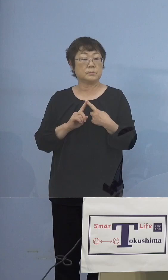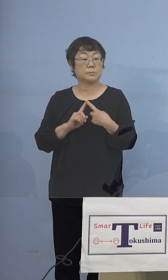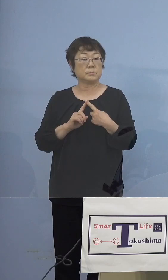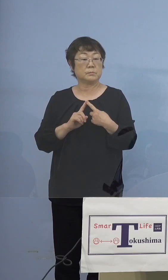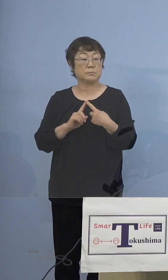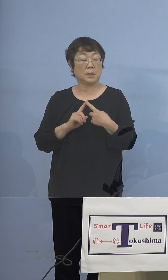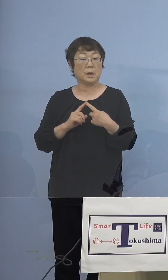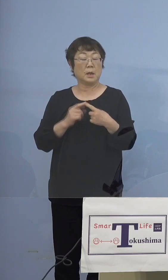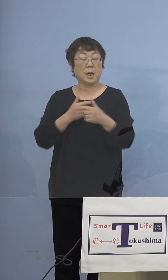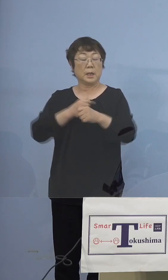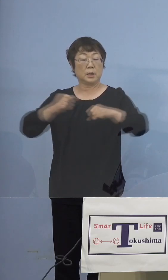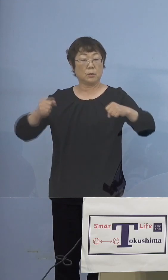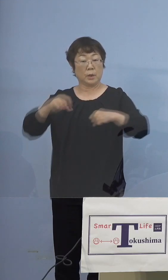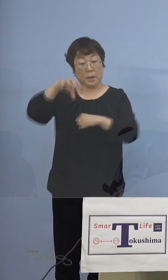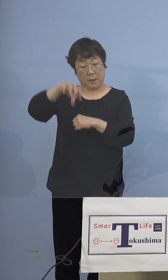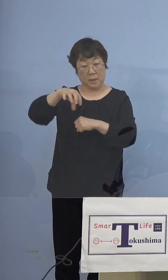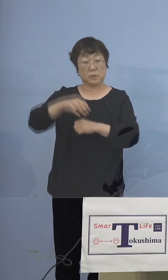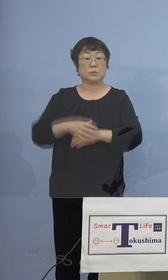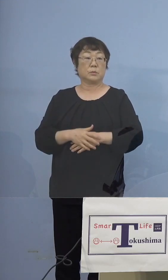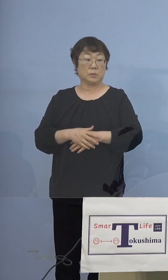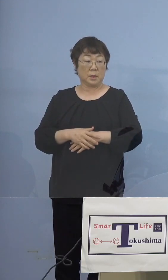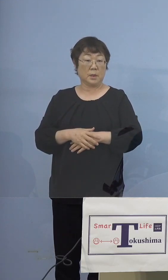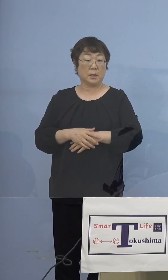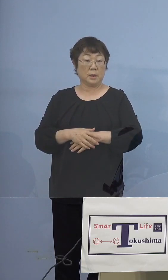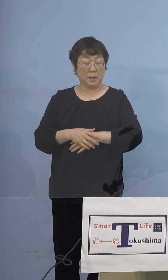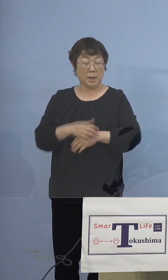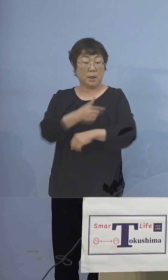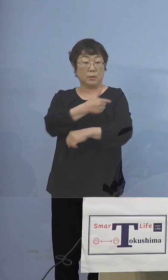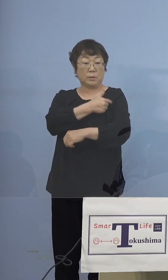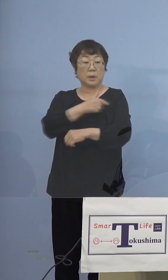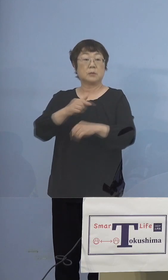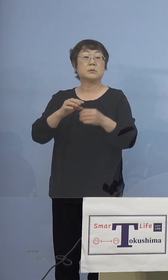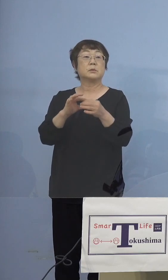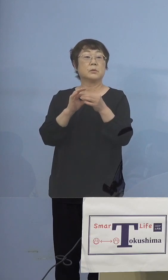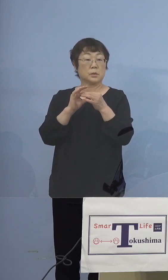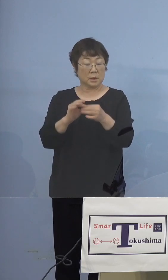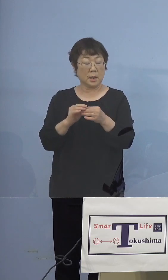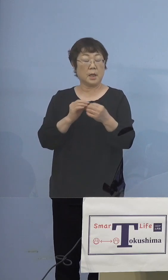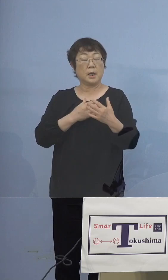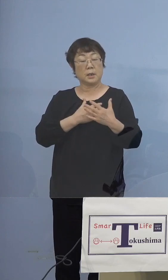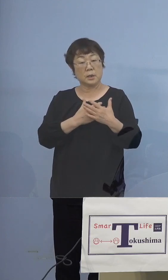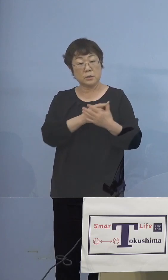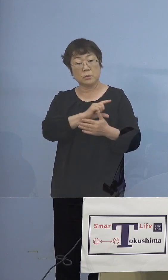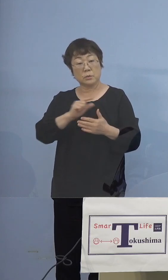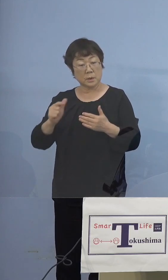きな会場ですので、それで気分が悪くなられる方もいるようです、 緊張とか、